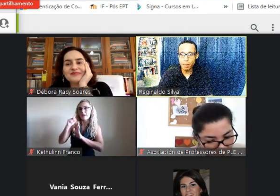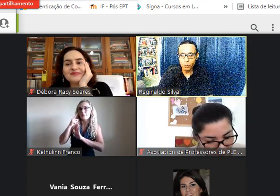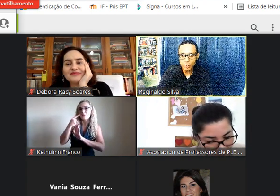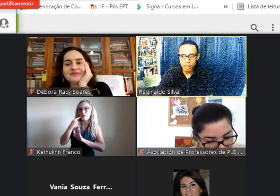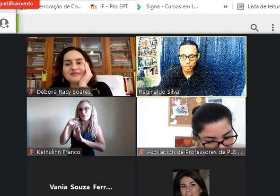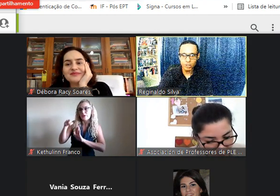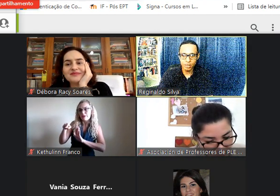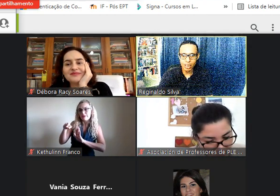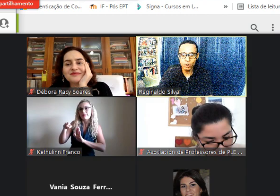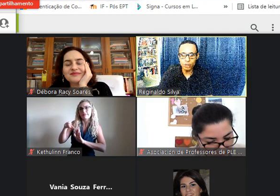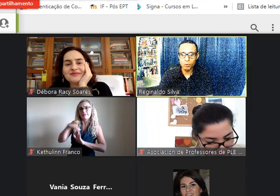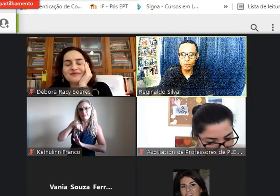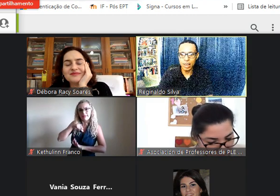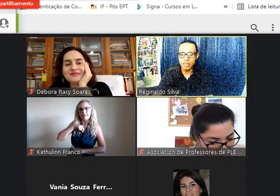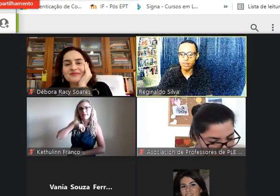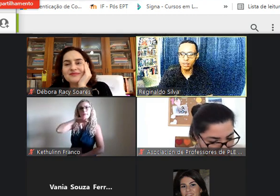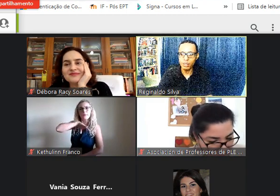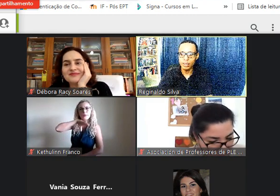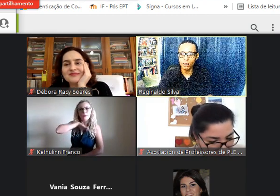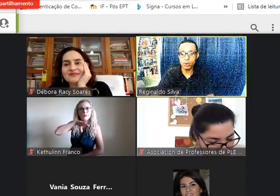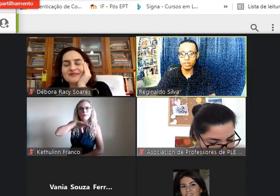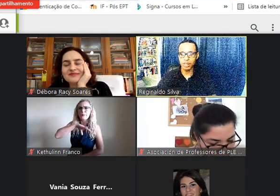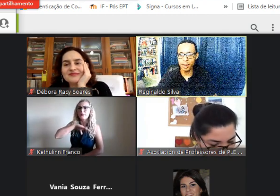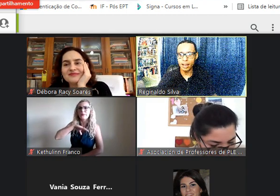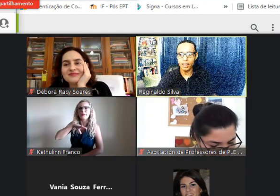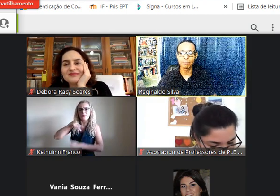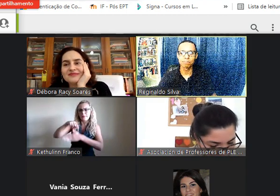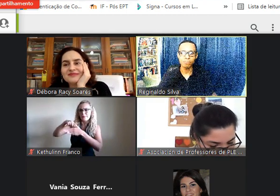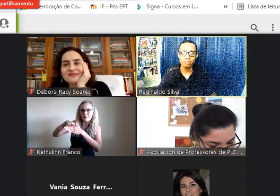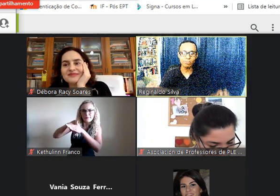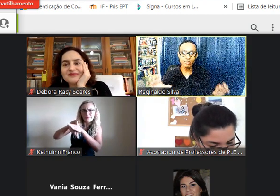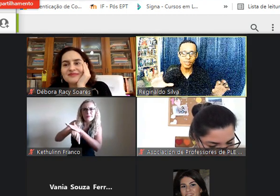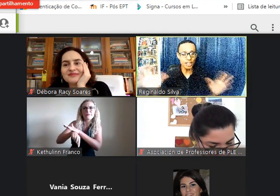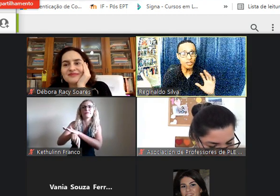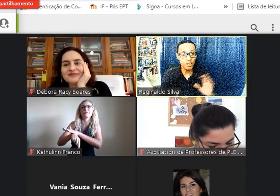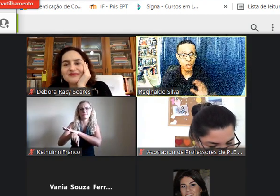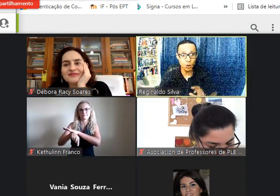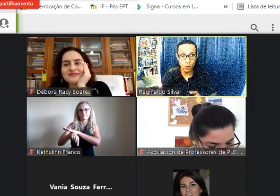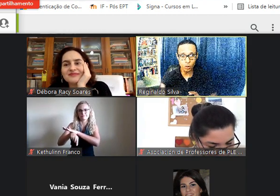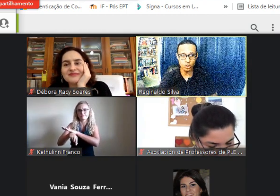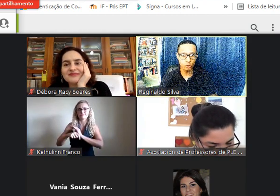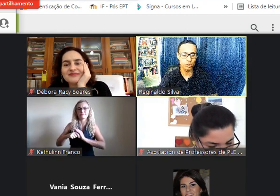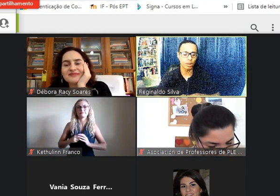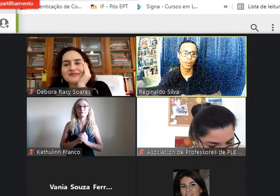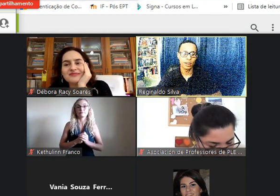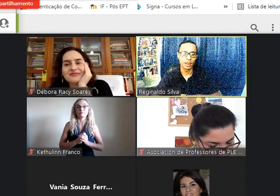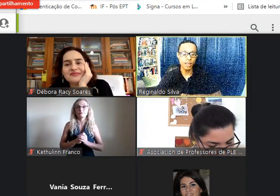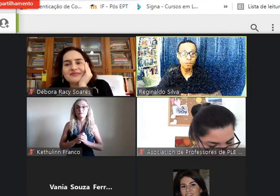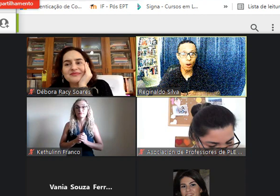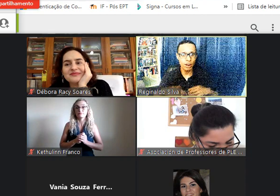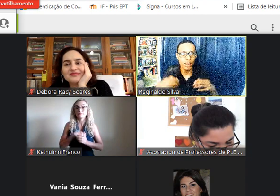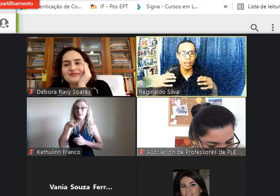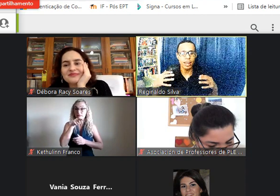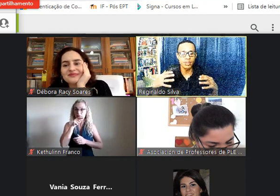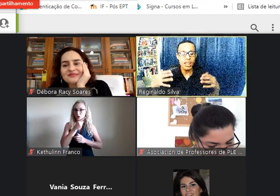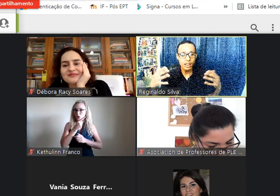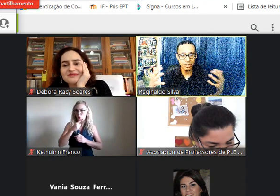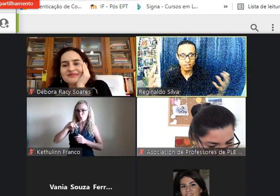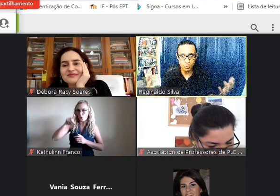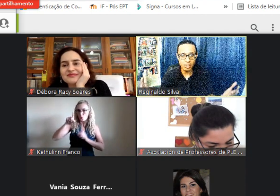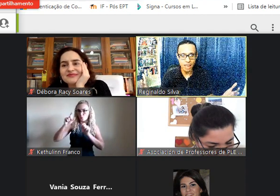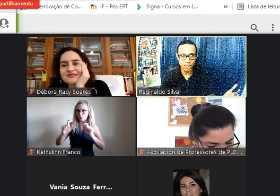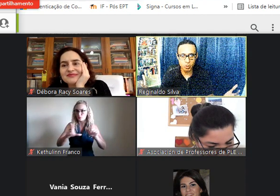É importante, né, o último slide aqui, considerar que esses recursos, embora